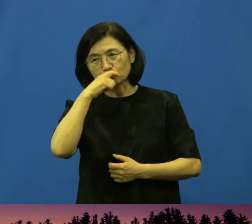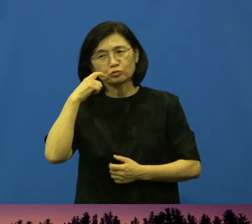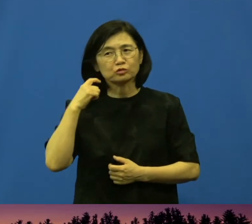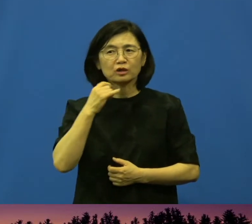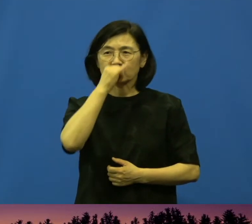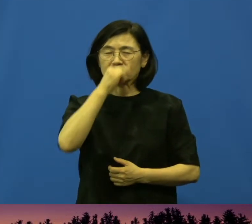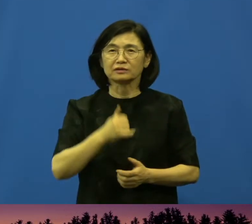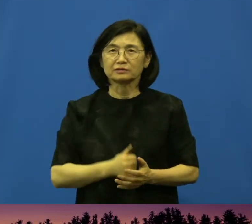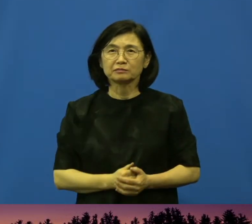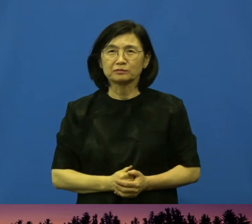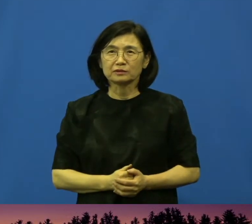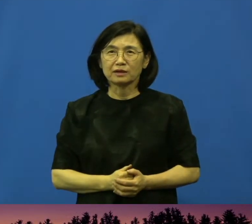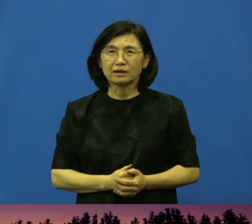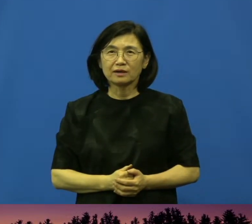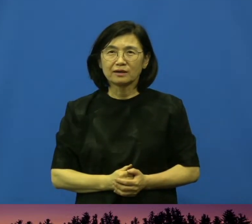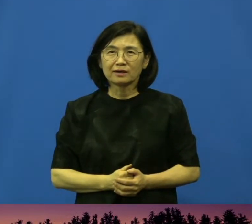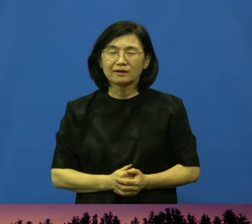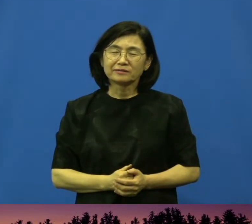딱 붙어 있어요.